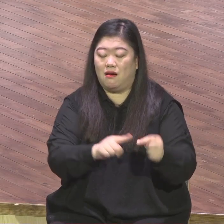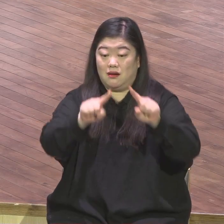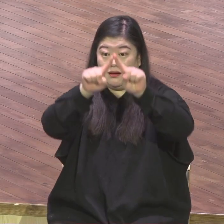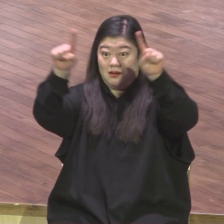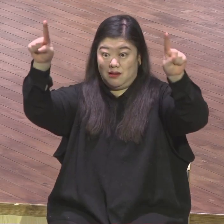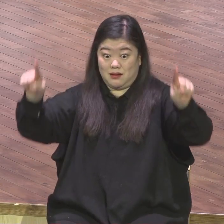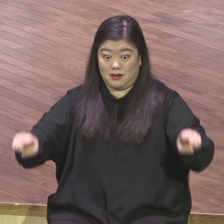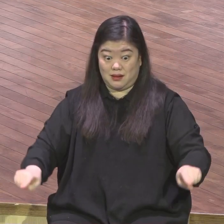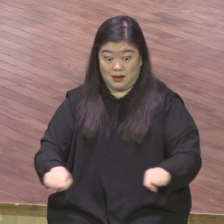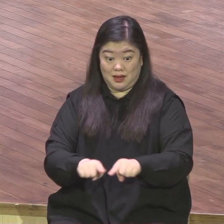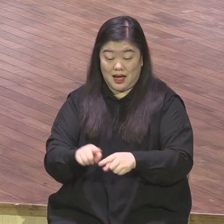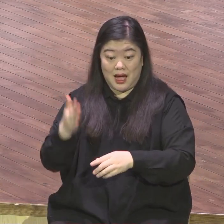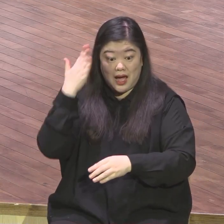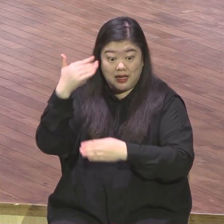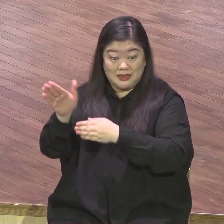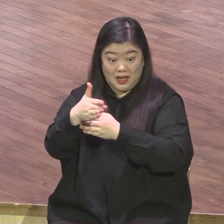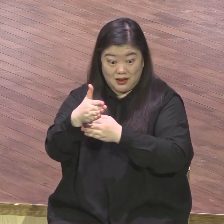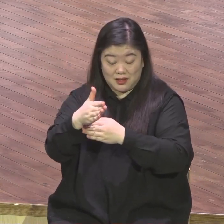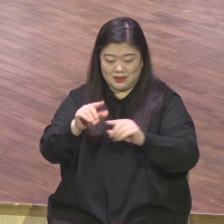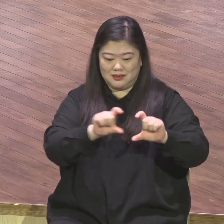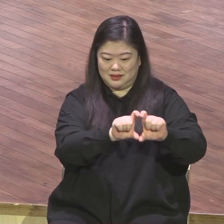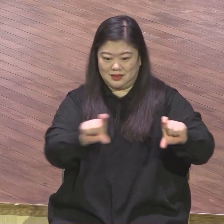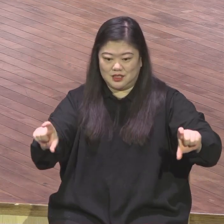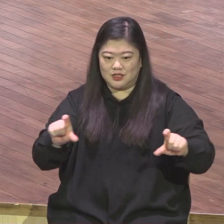이게 요약하면 중꺾마입니다.